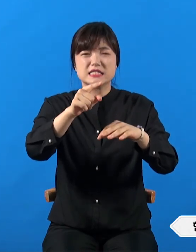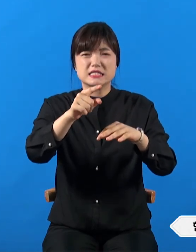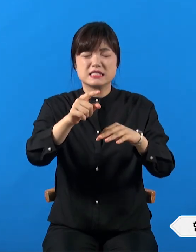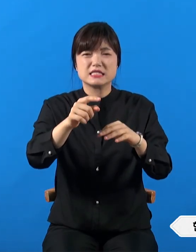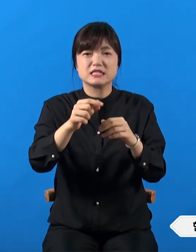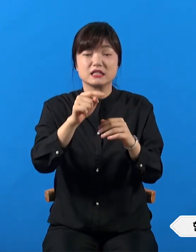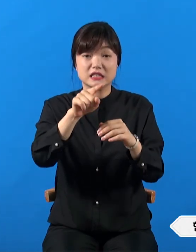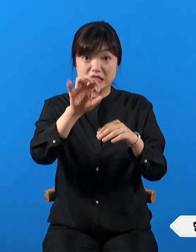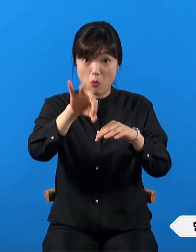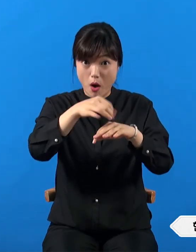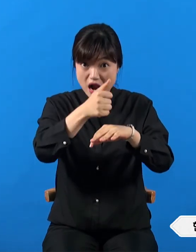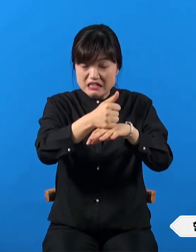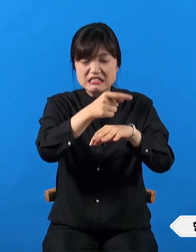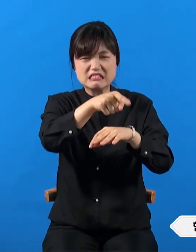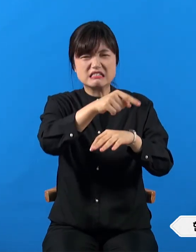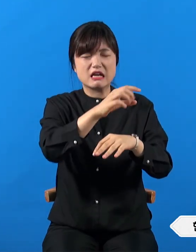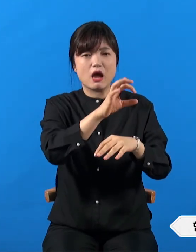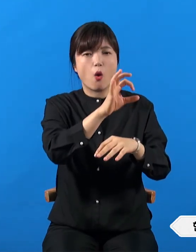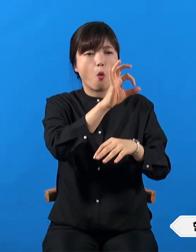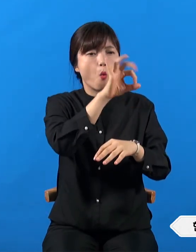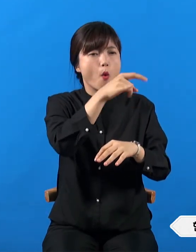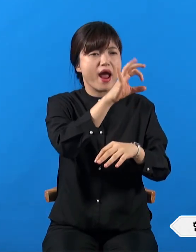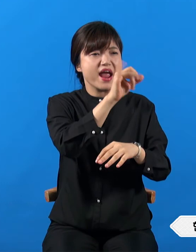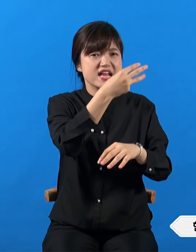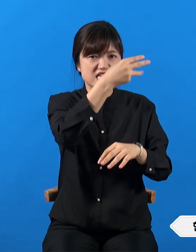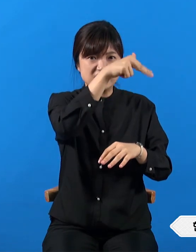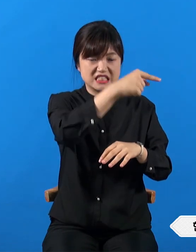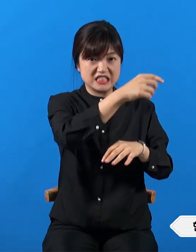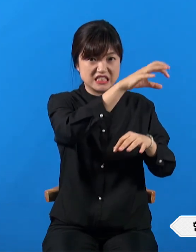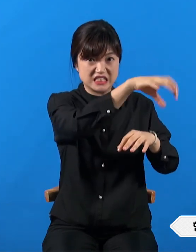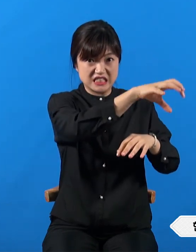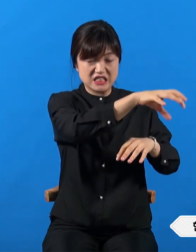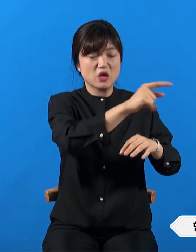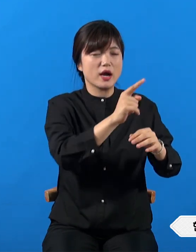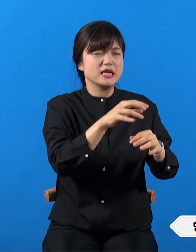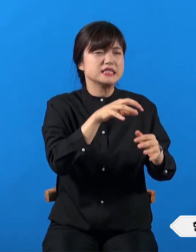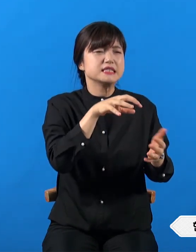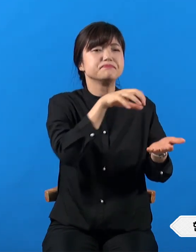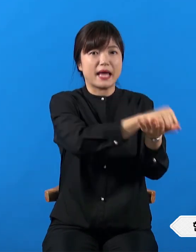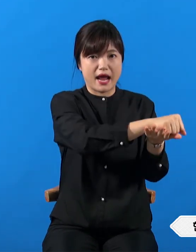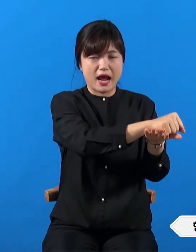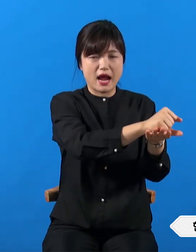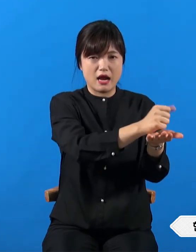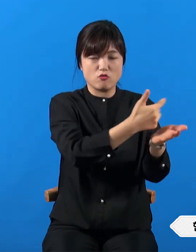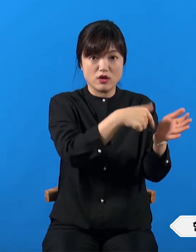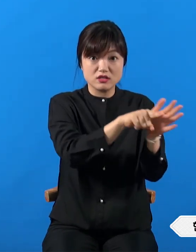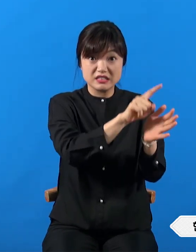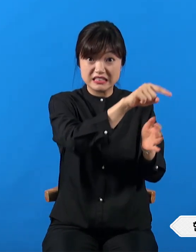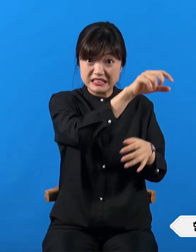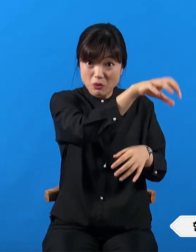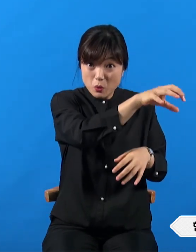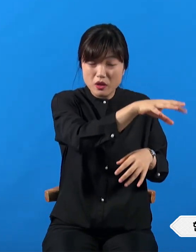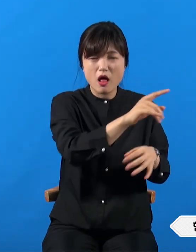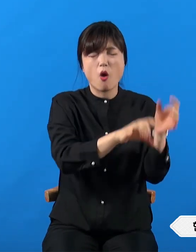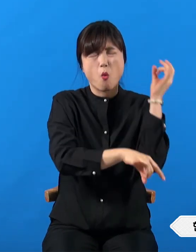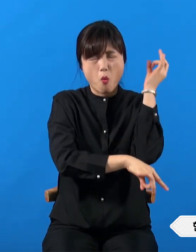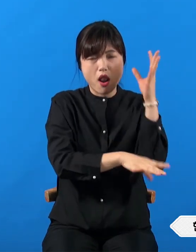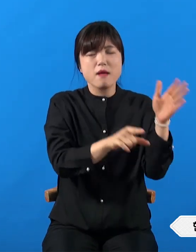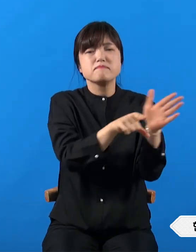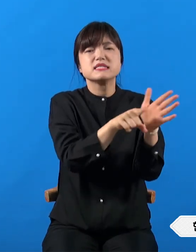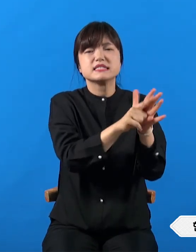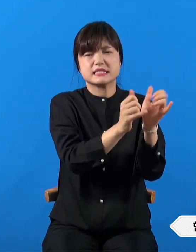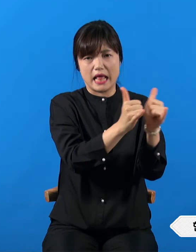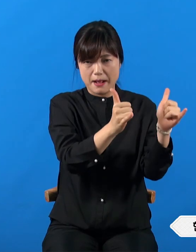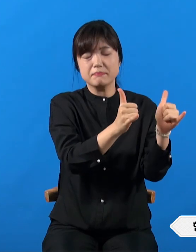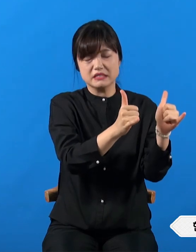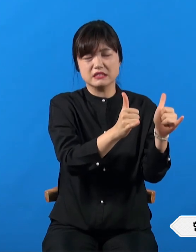있었습니다. 한 번은 그 왕이 웨일즈 지방을 침공을 했습니다. 웨일즈는 그 당시에 크리스찬들의